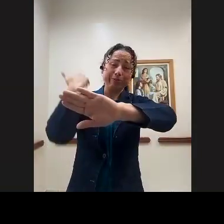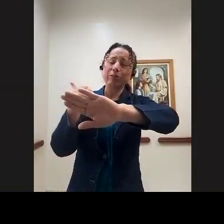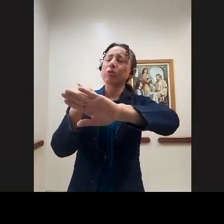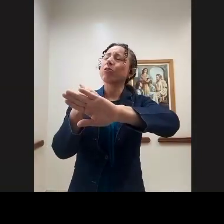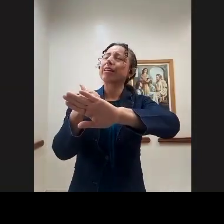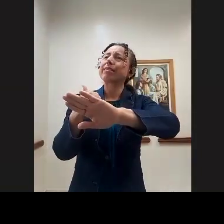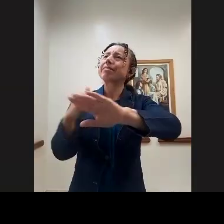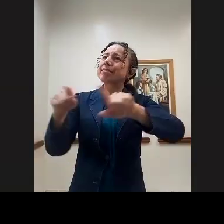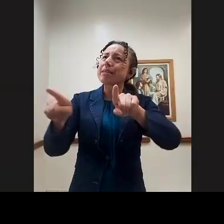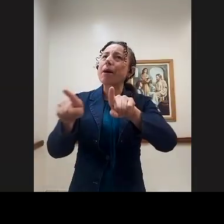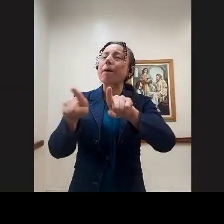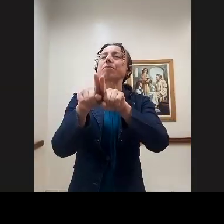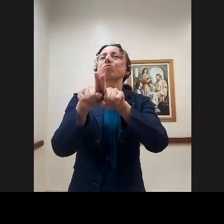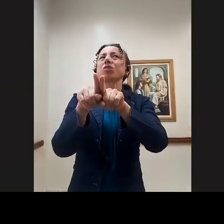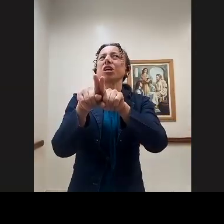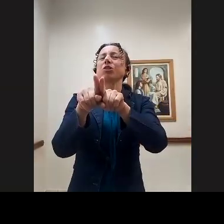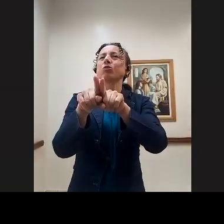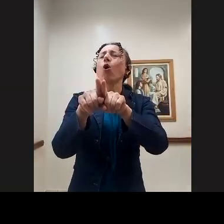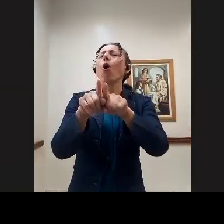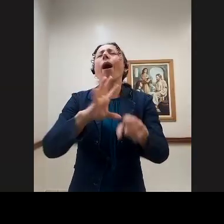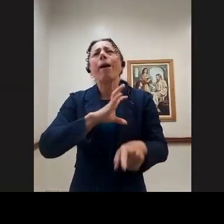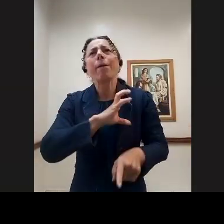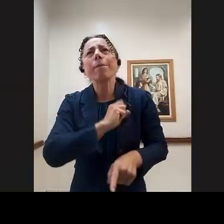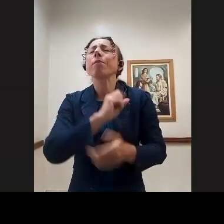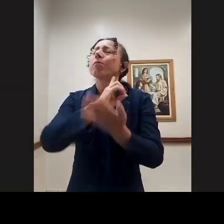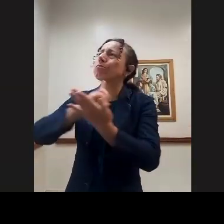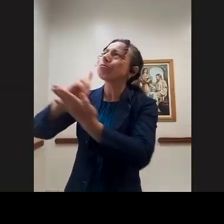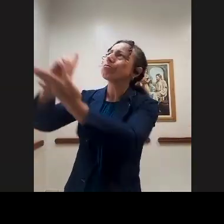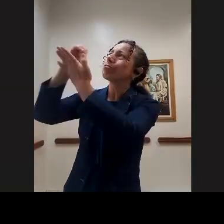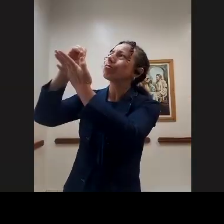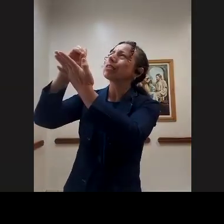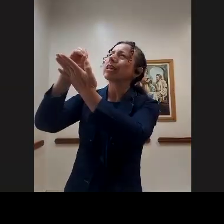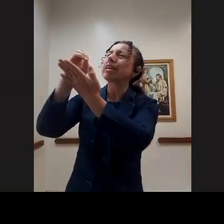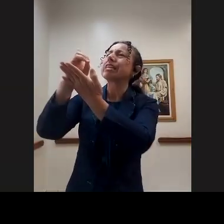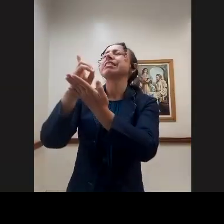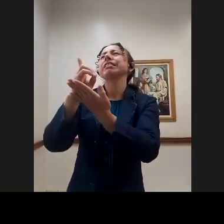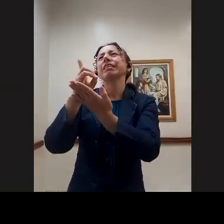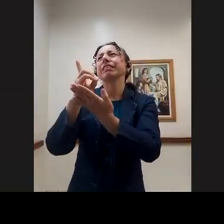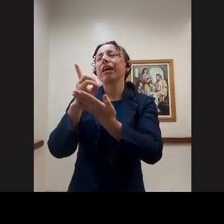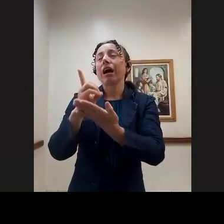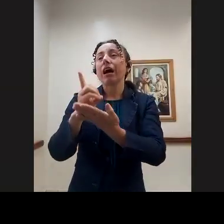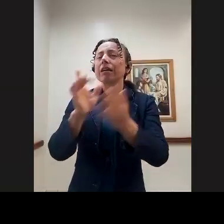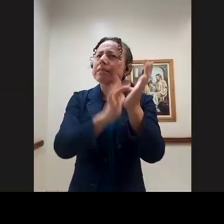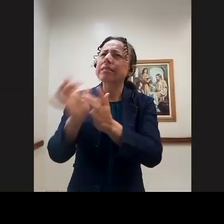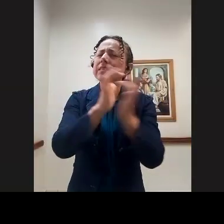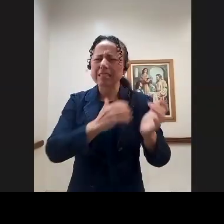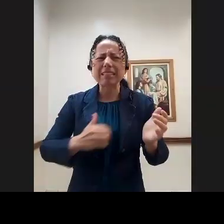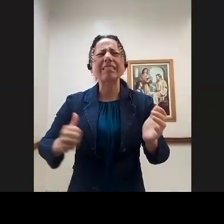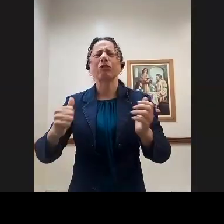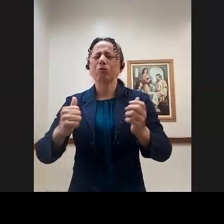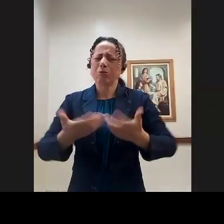como aqueles jovens amam a Deus. E eu também queria servir ao Salvador como é o desejo desses jovens. Isso fortaleceu meu testemunho,